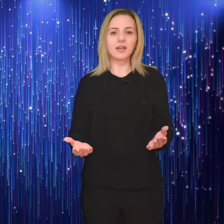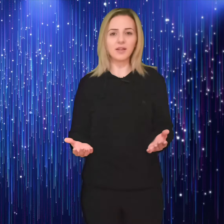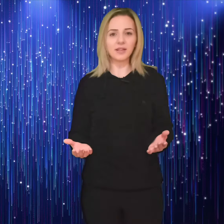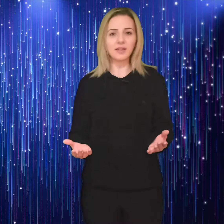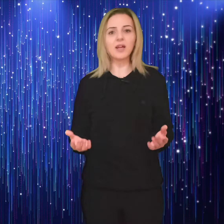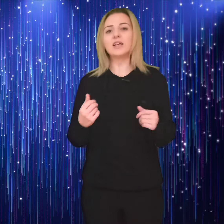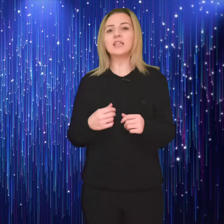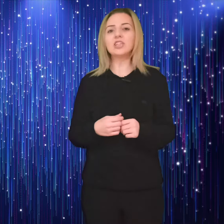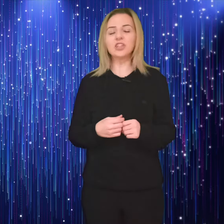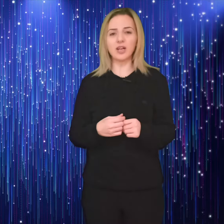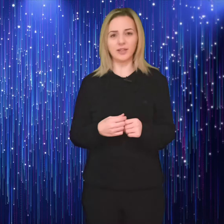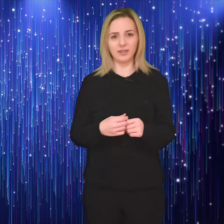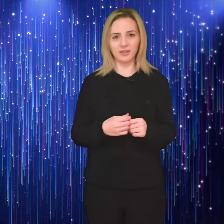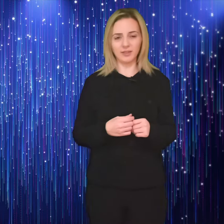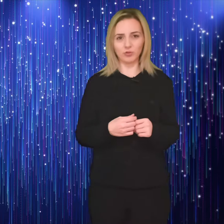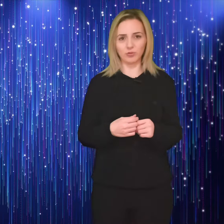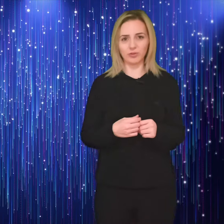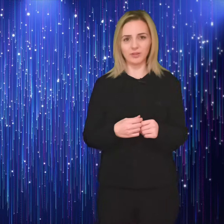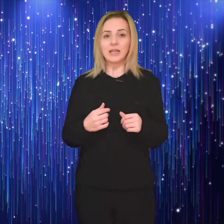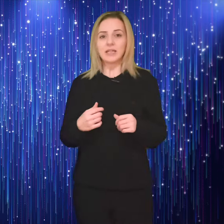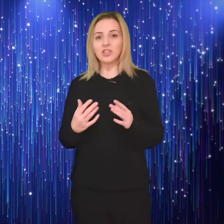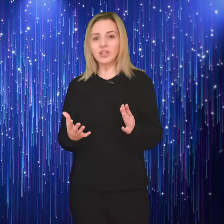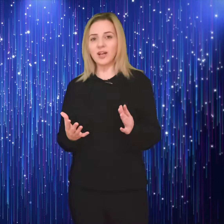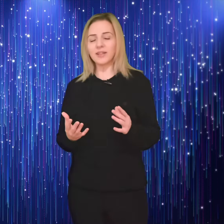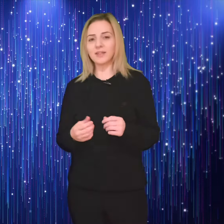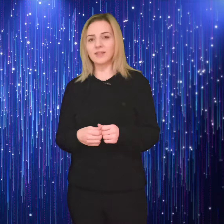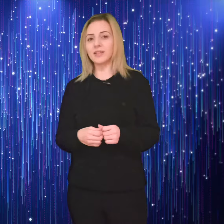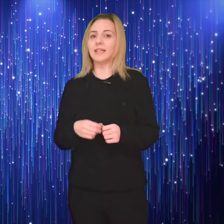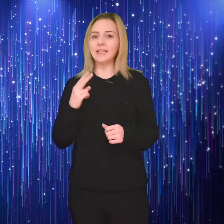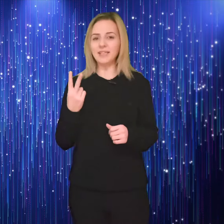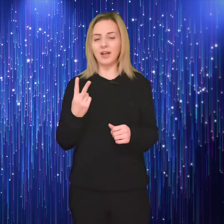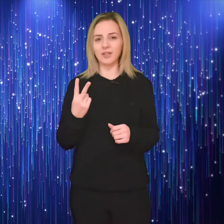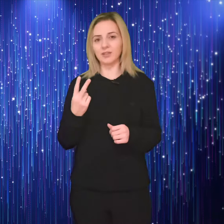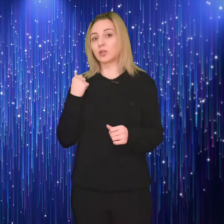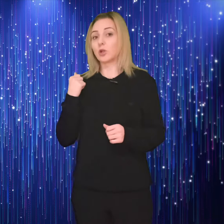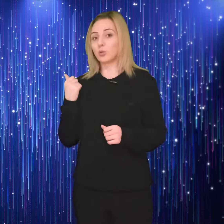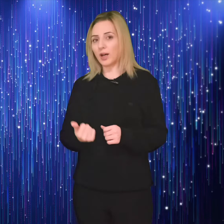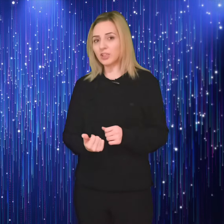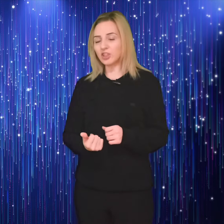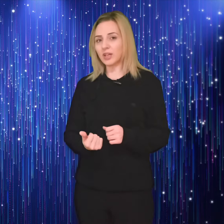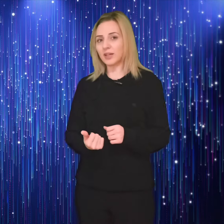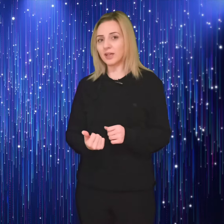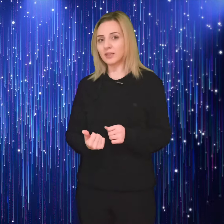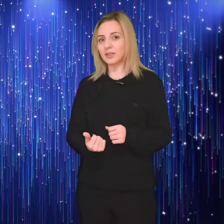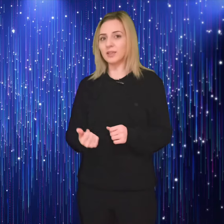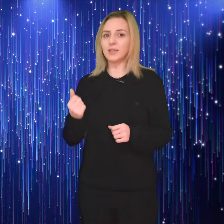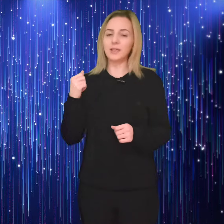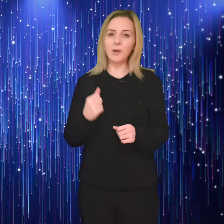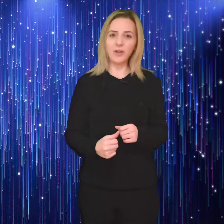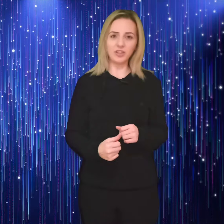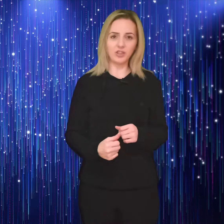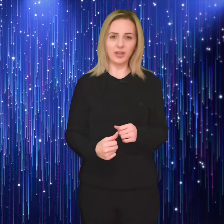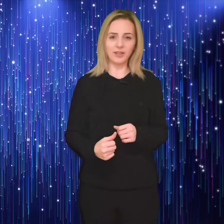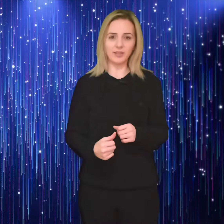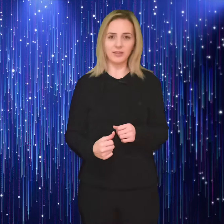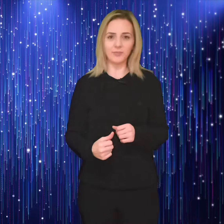aydınlatan kaynaklara ışık kaynakları denir çocuklar. Işık kaynakları ikiye ayrılır. Doğal ışık kaynakları,